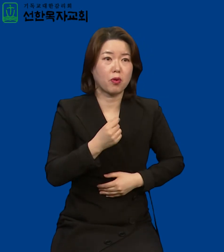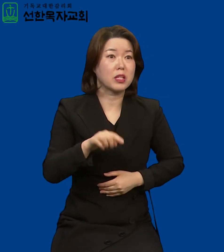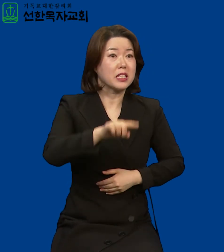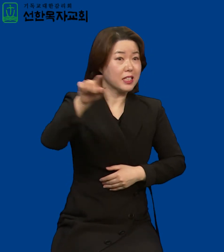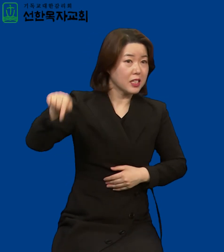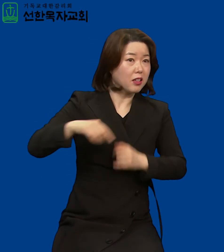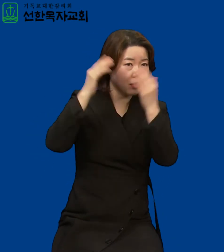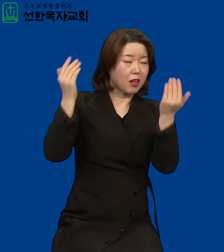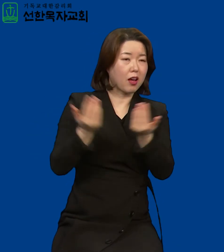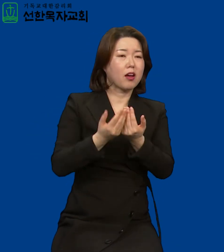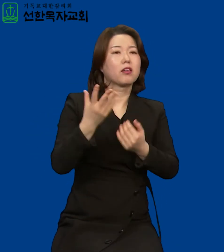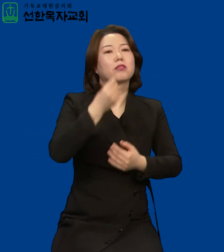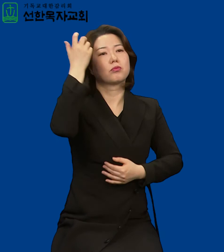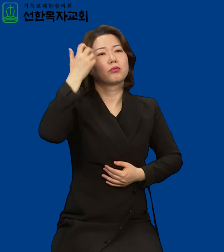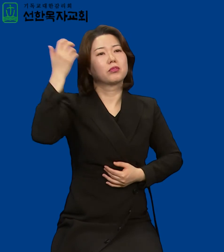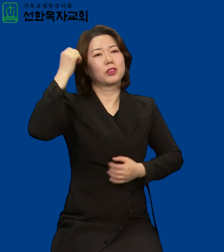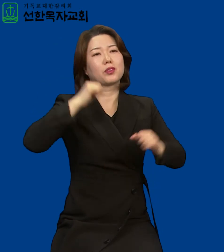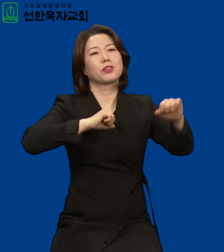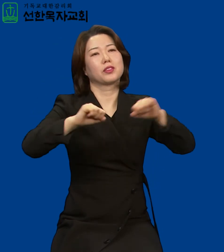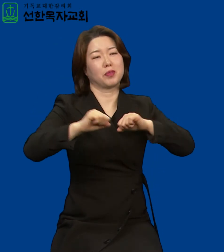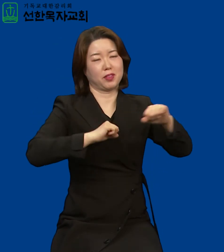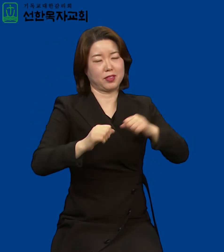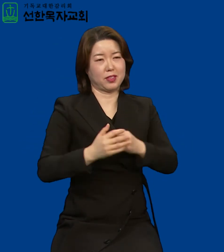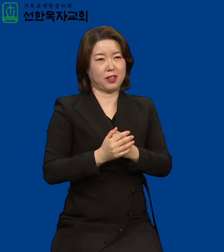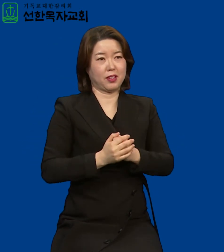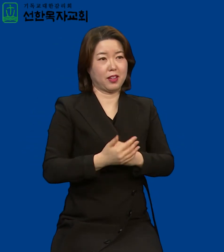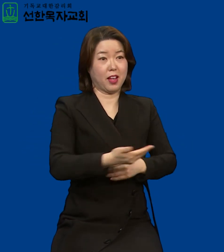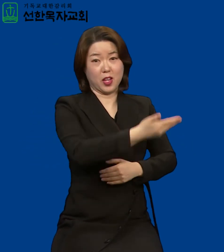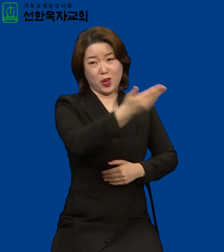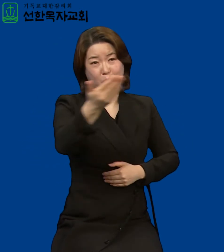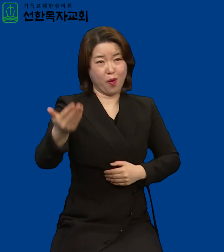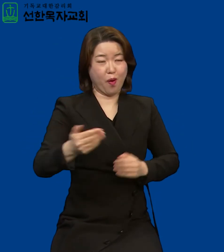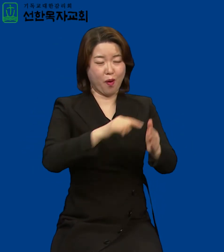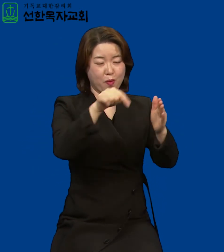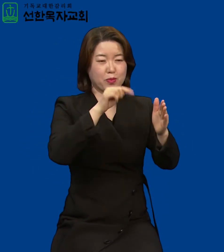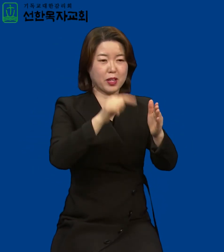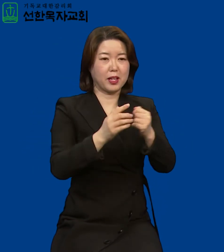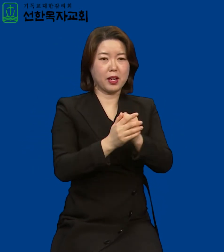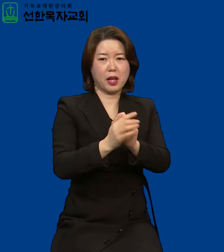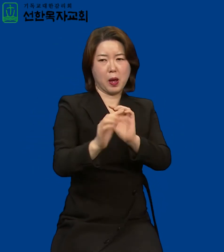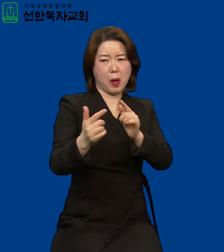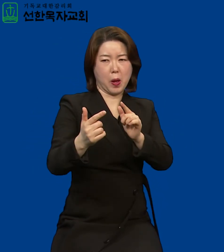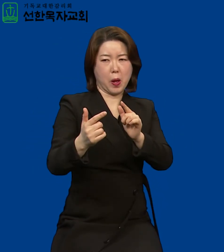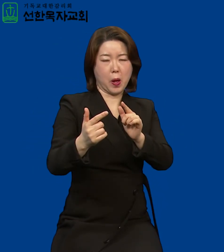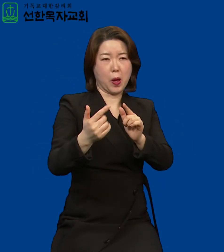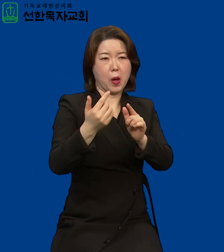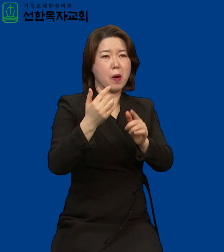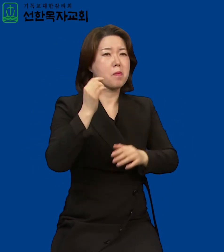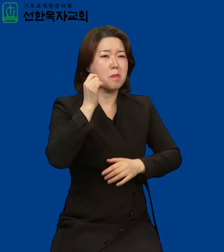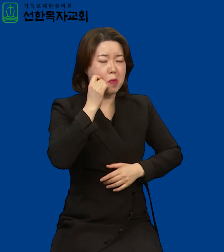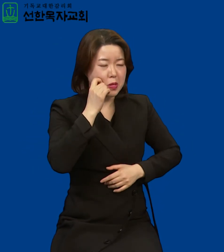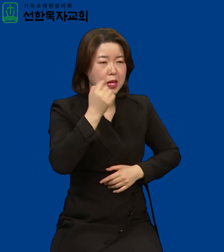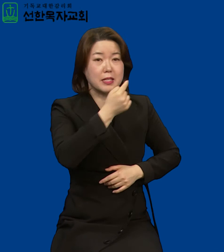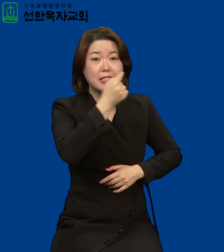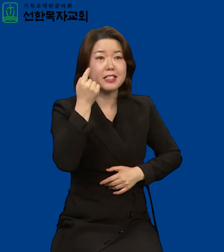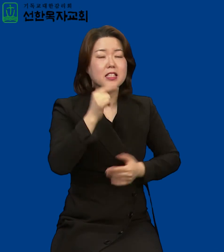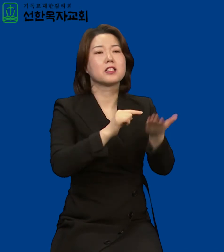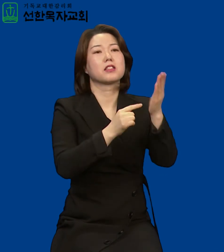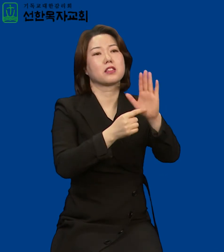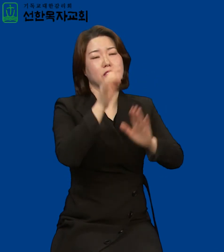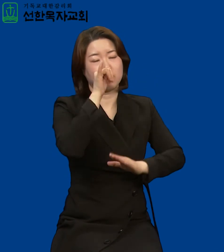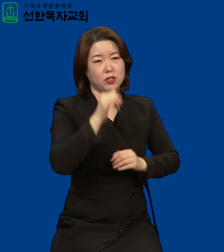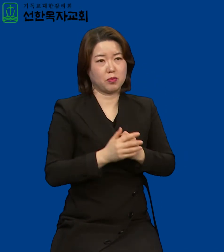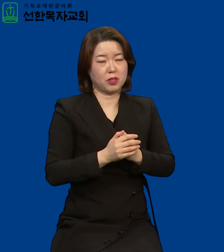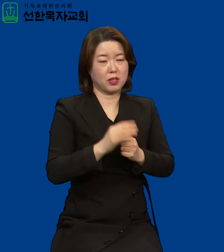역사예요. 여러분 안에 부인할 수 없는 증거들이 있어요. 성령께서 여러분 안에 계신